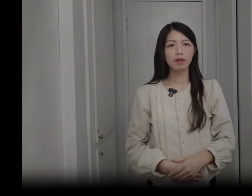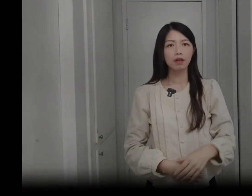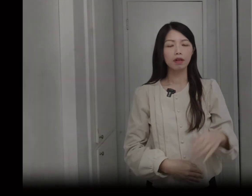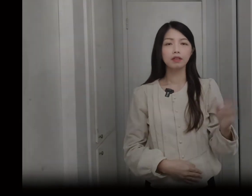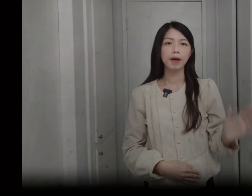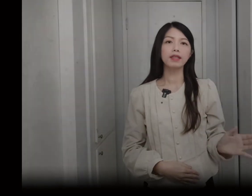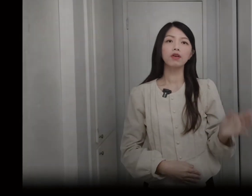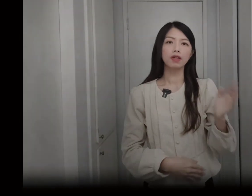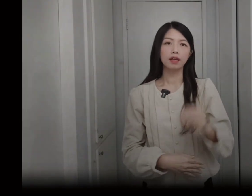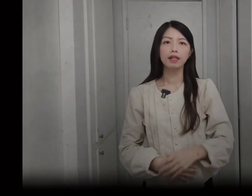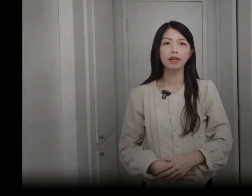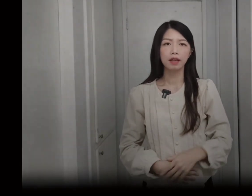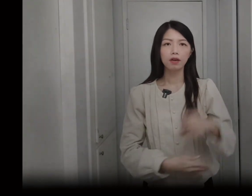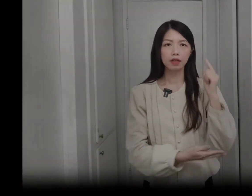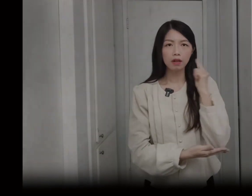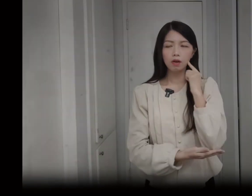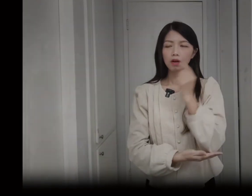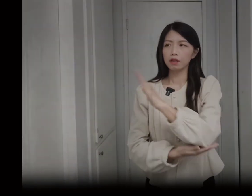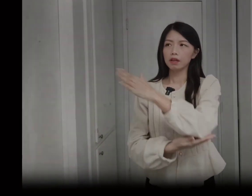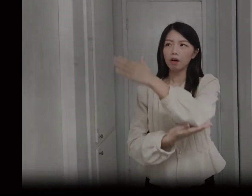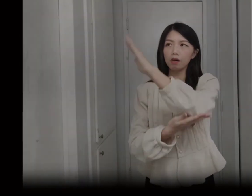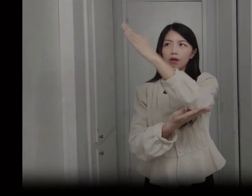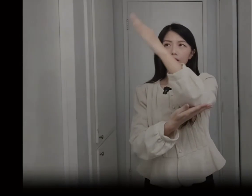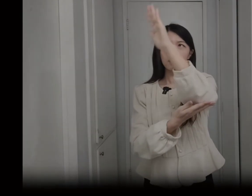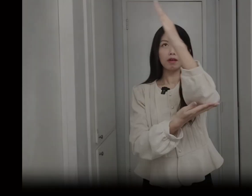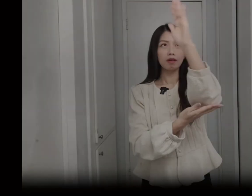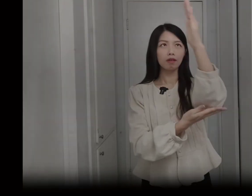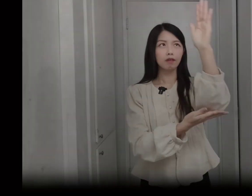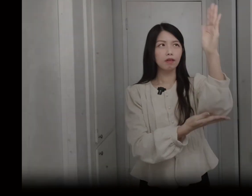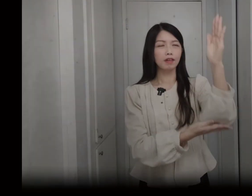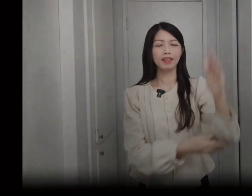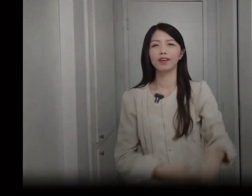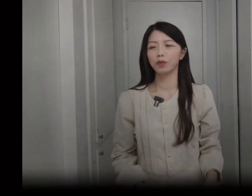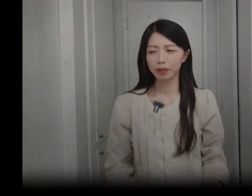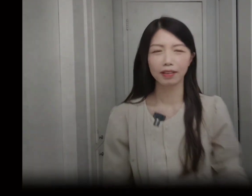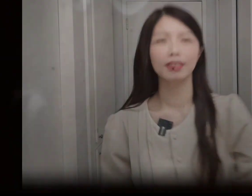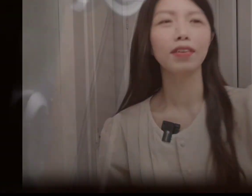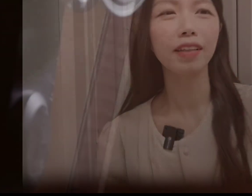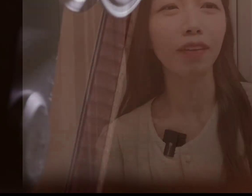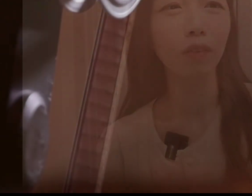영광이라고 하는데 그 박자가 굉장히 길잖아요. 그래서